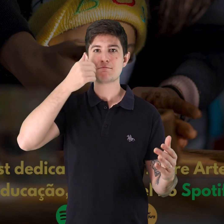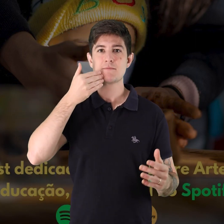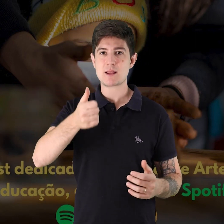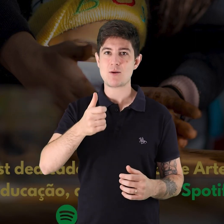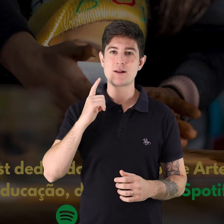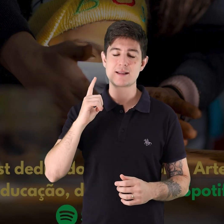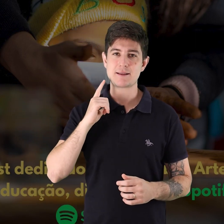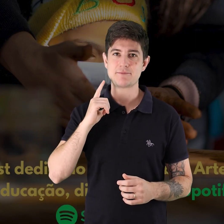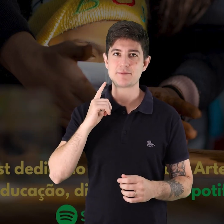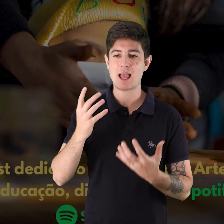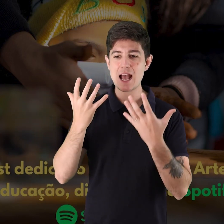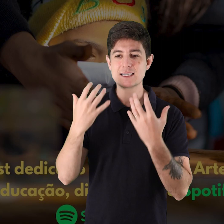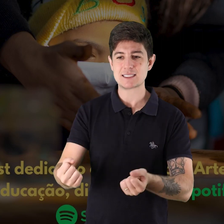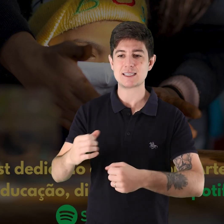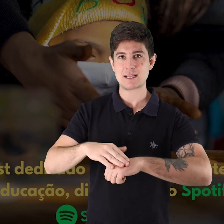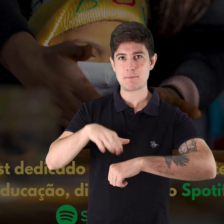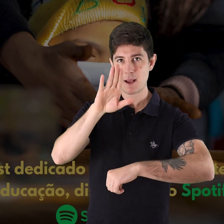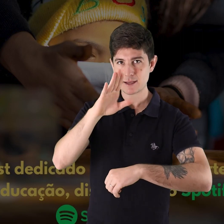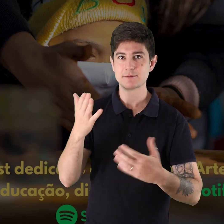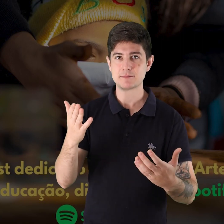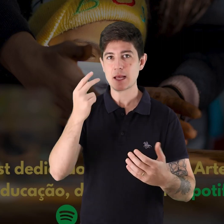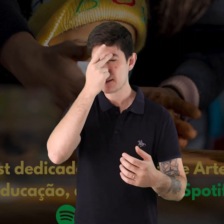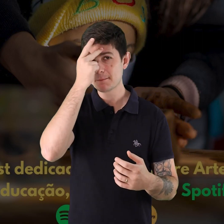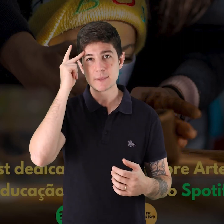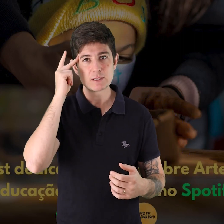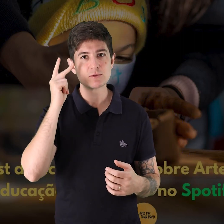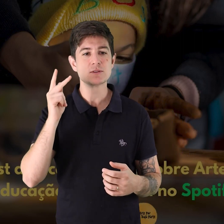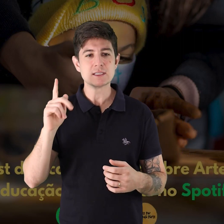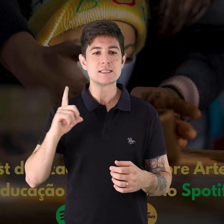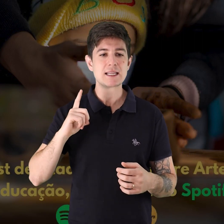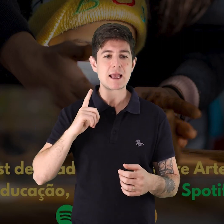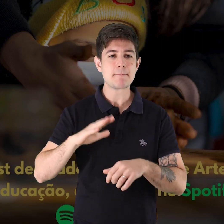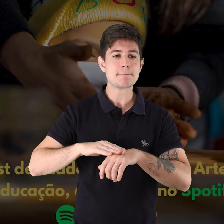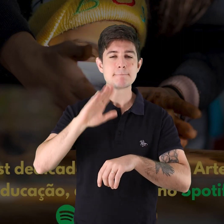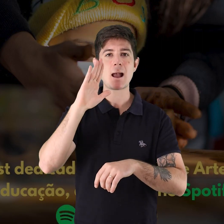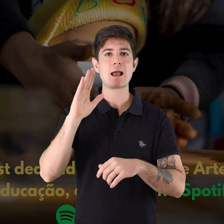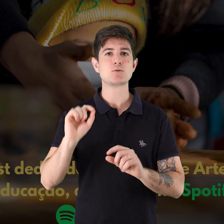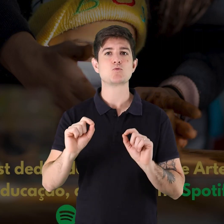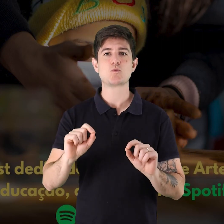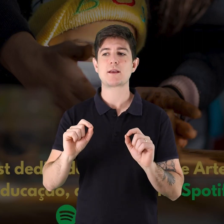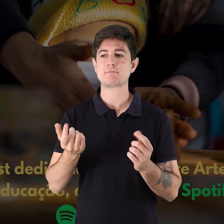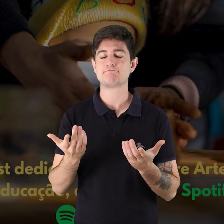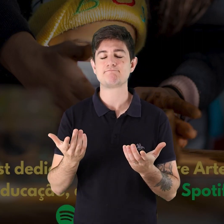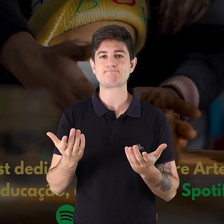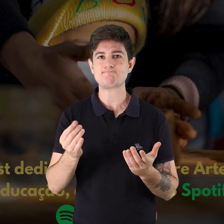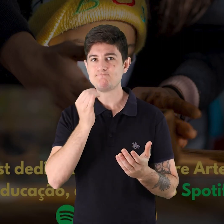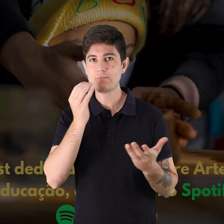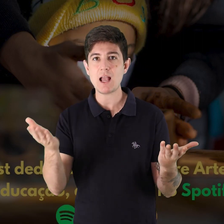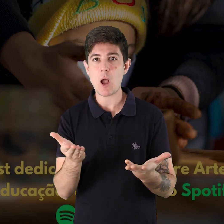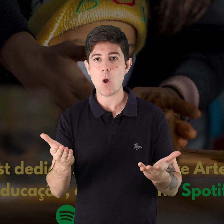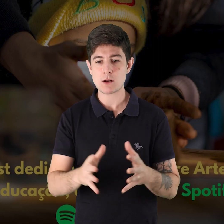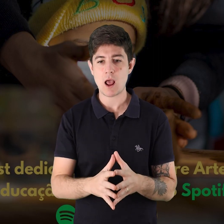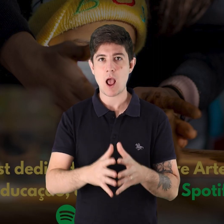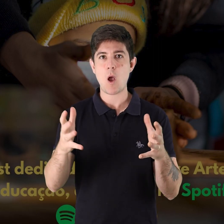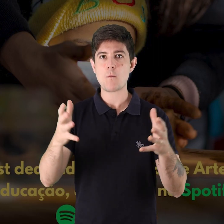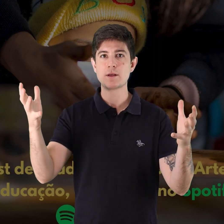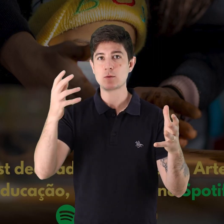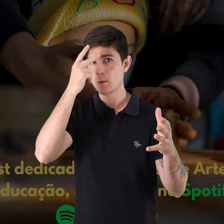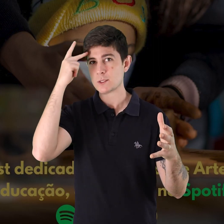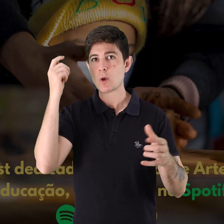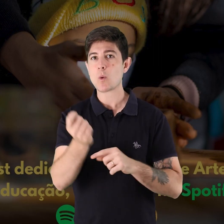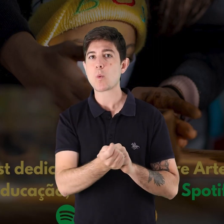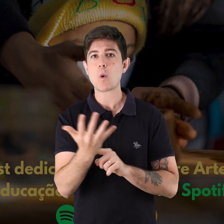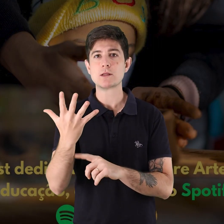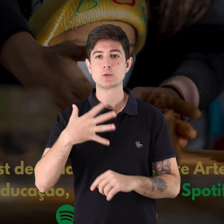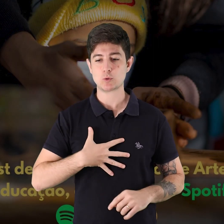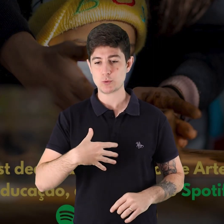uma consciência melhor, eles se permitem mais. Eles estão mais propensos, índices, né? A gente sabe, olha, vem